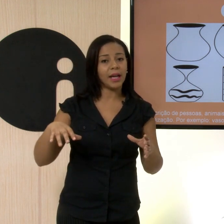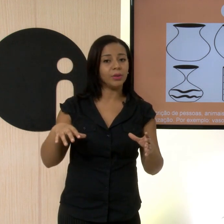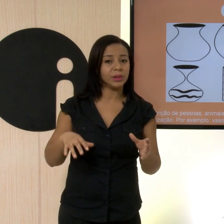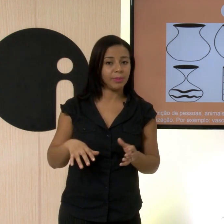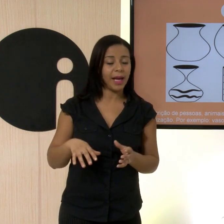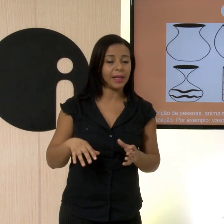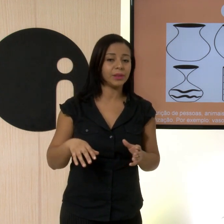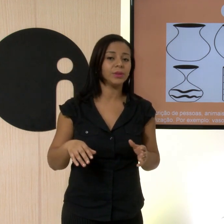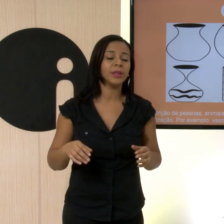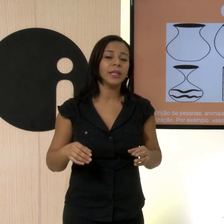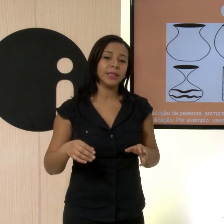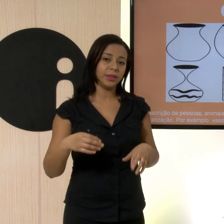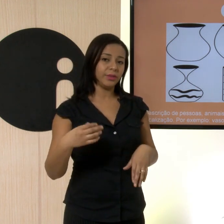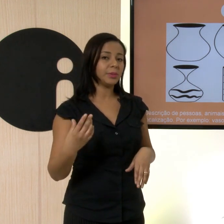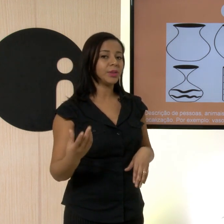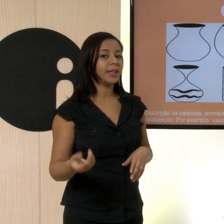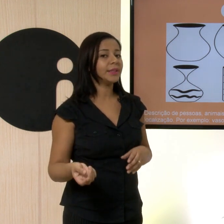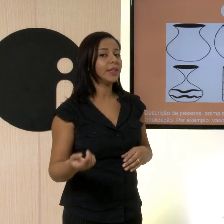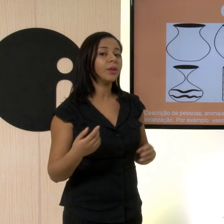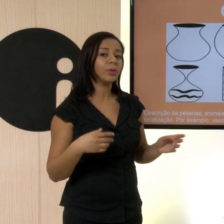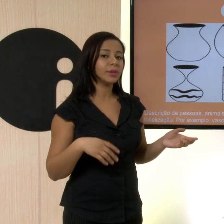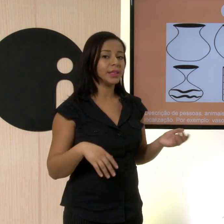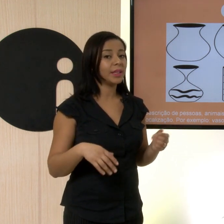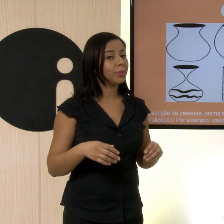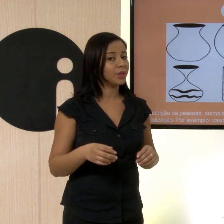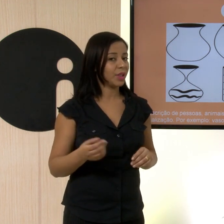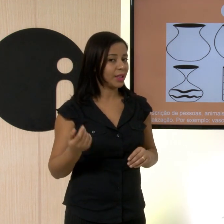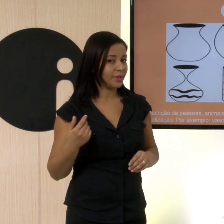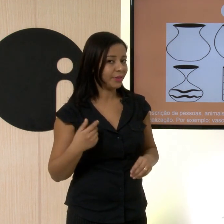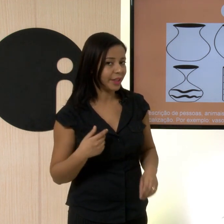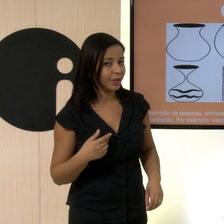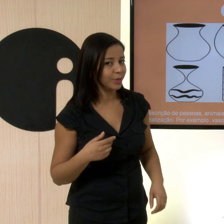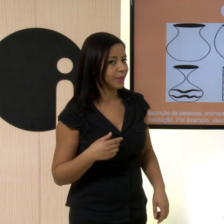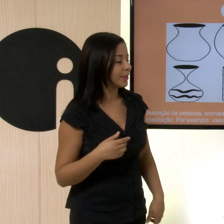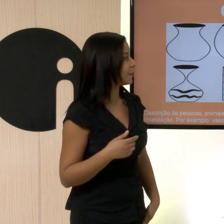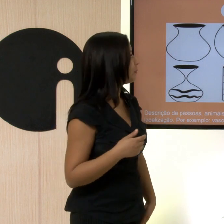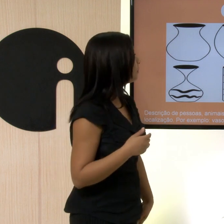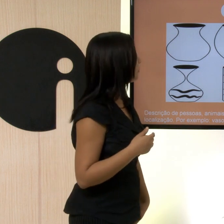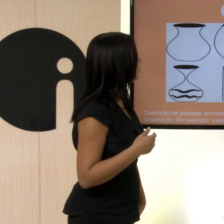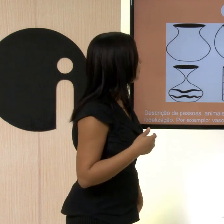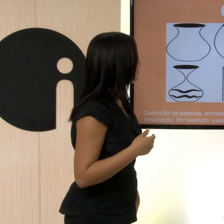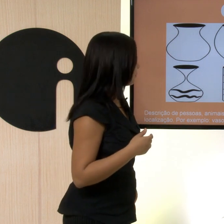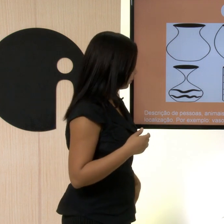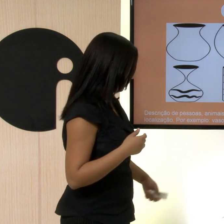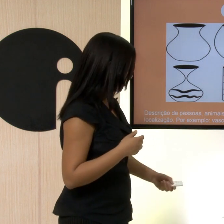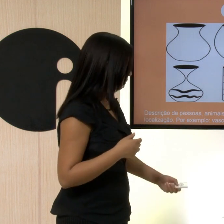no espaço. Então, vamos conhecer alguns exemplos de classificadores.